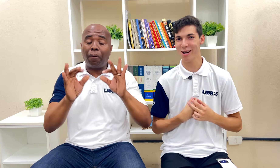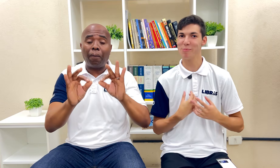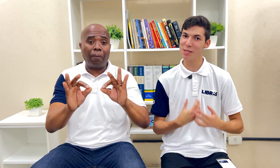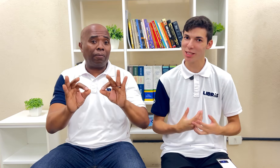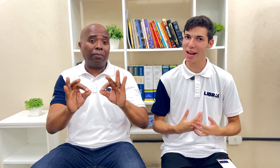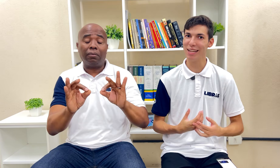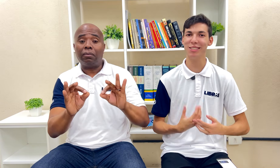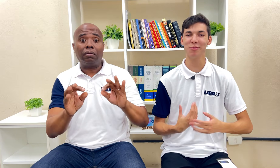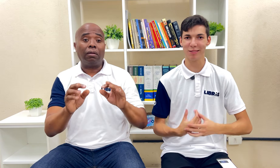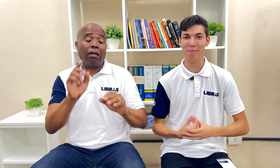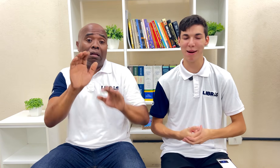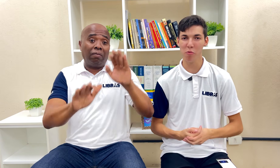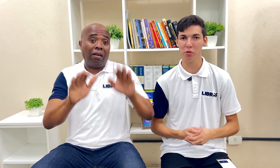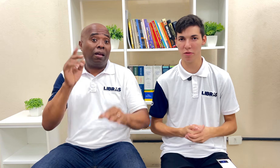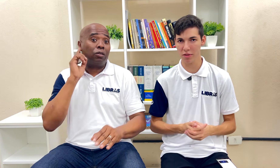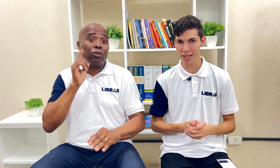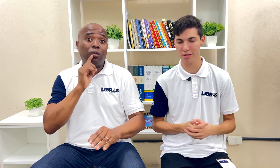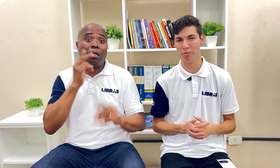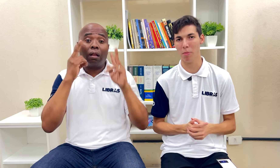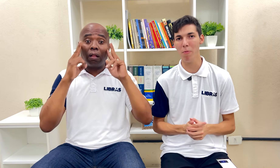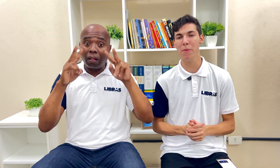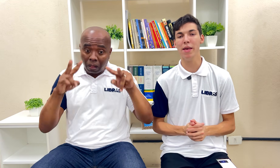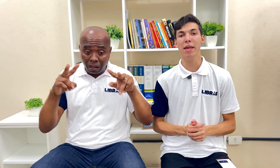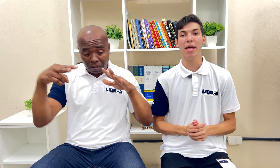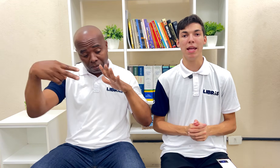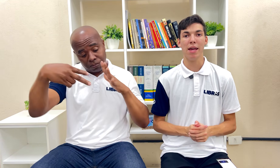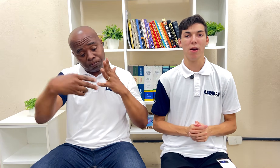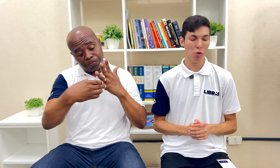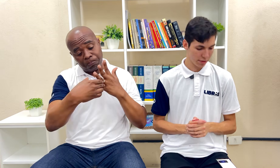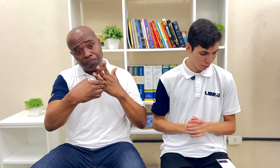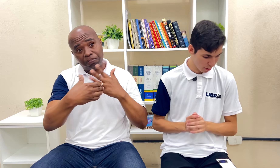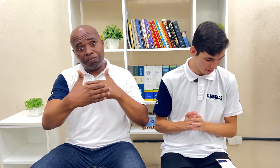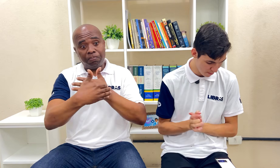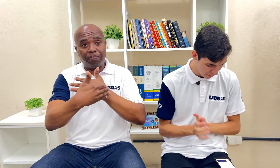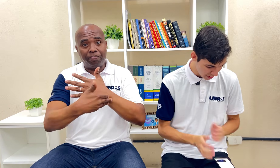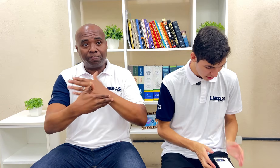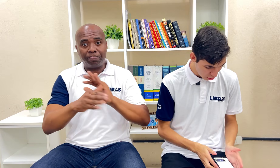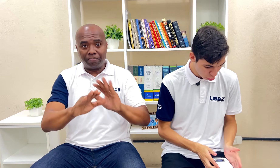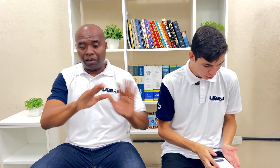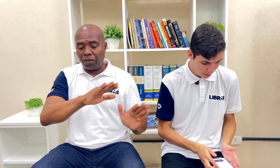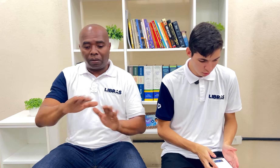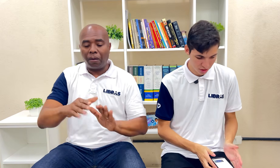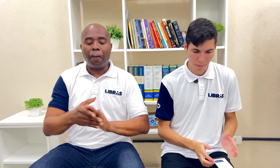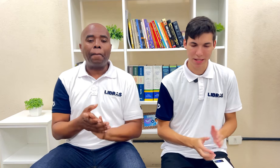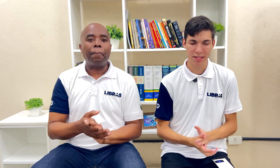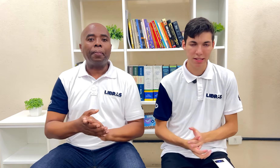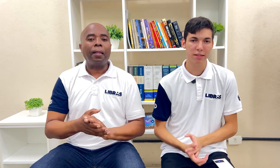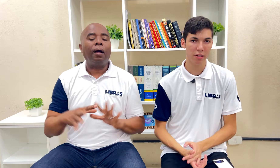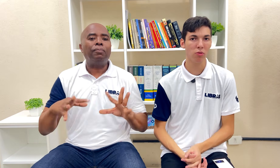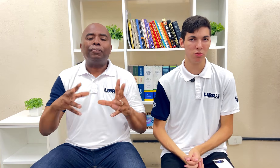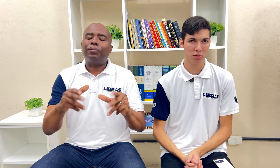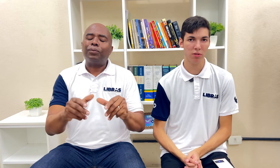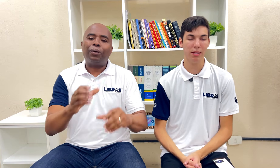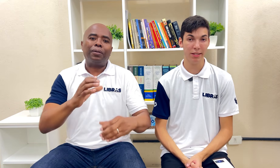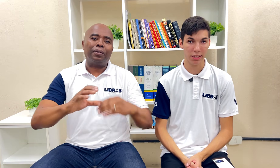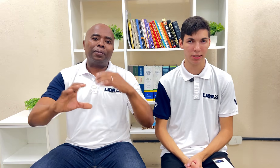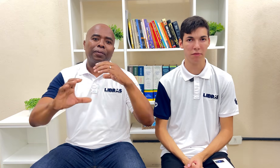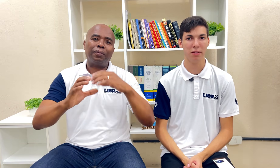no pingente, isso atrapalha muito a visualização, tá bom? Outra coisa, toda música precisa ter construção imagética, você